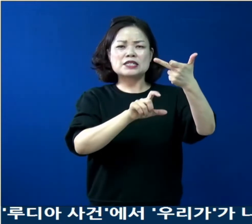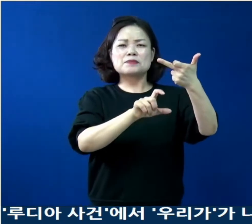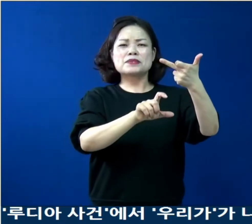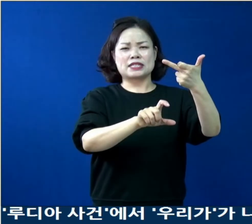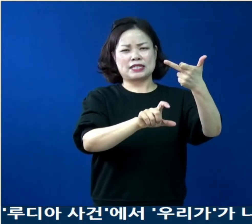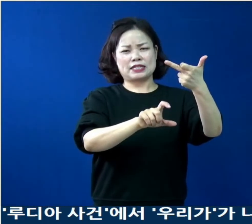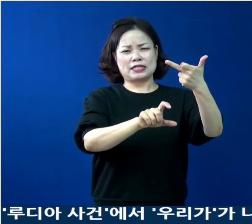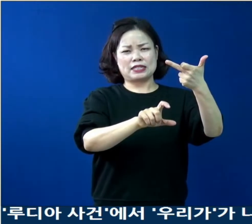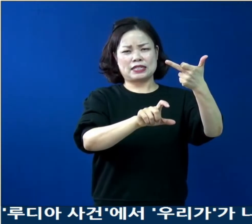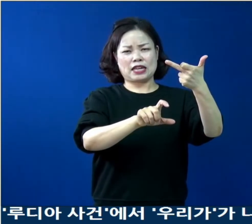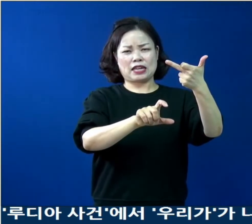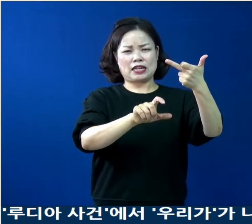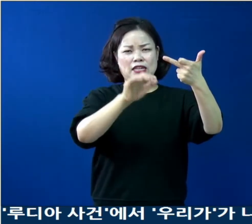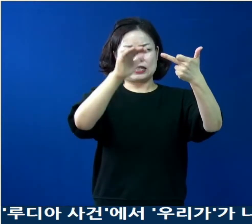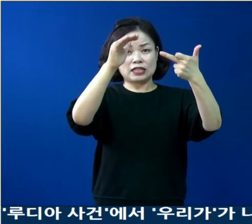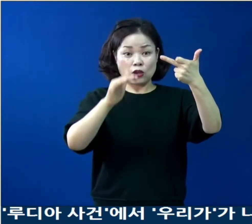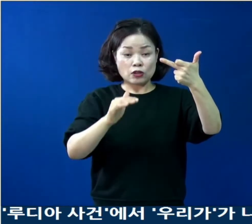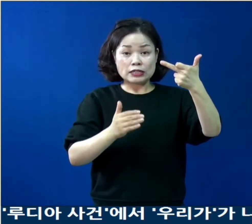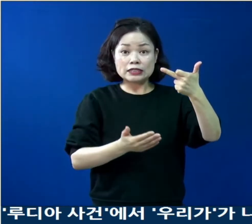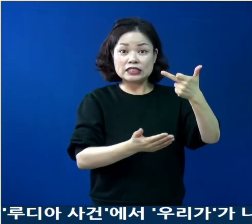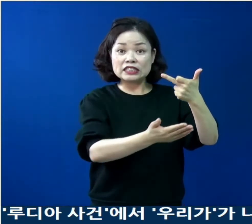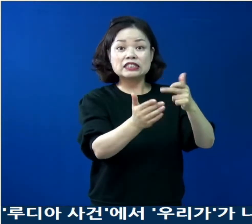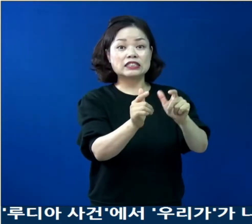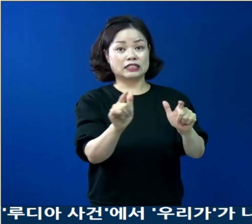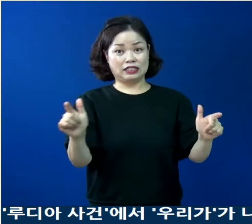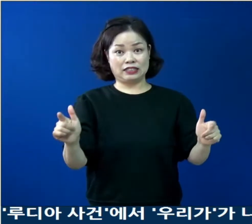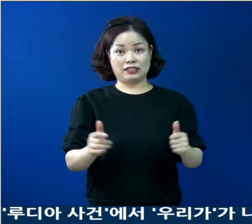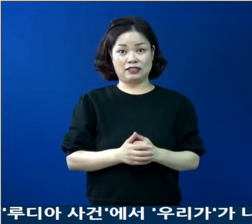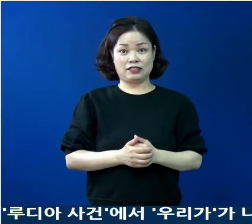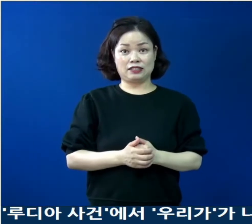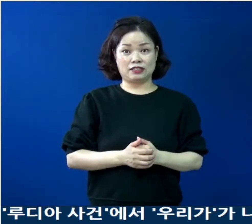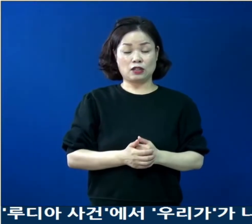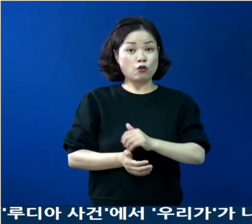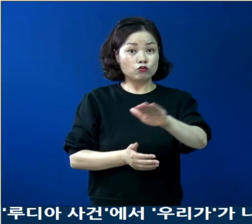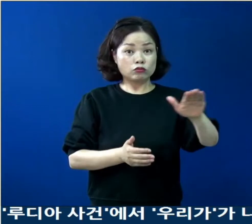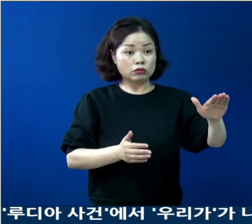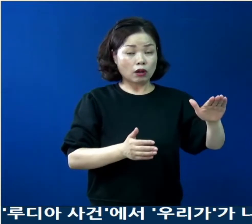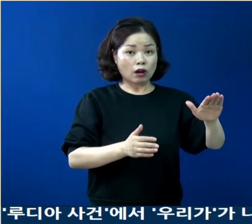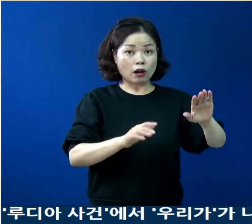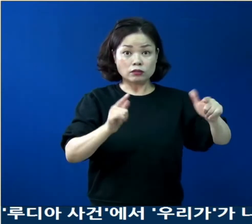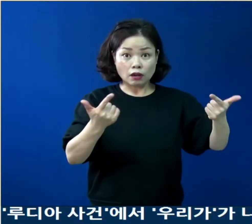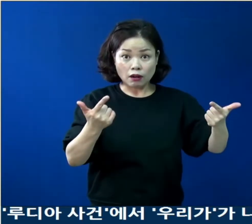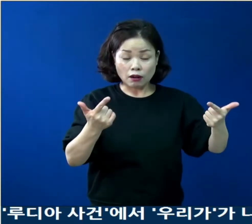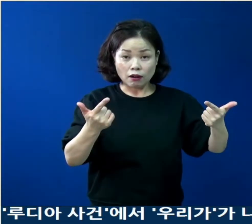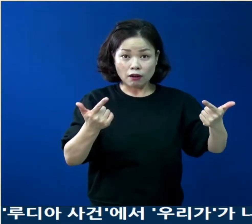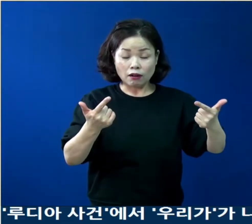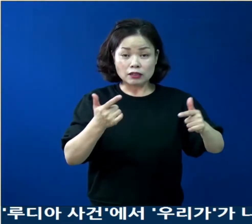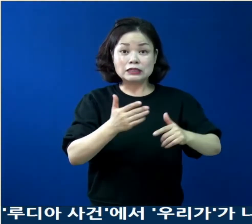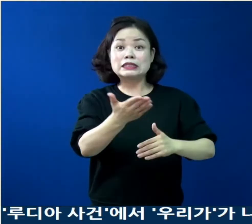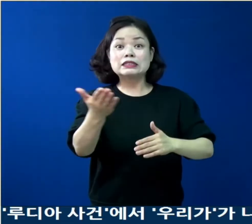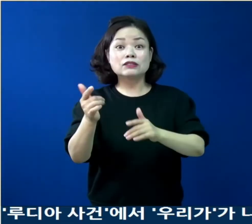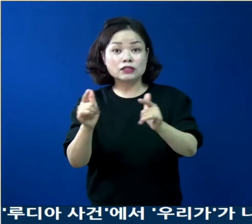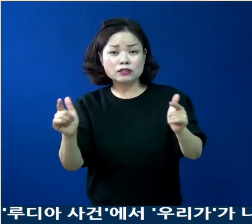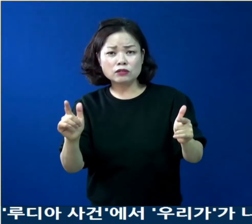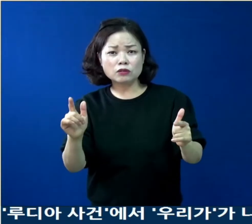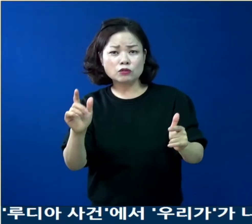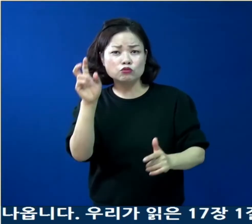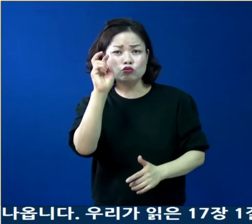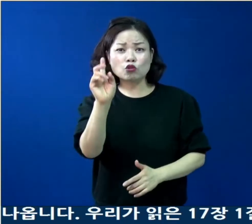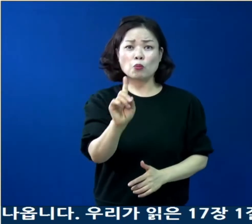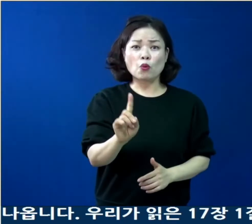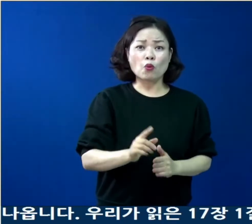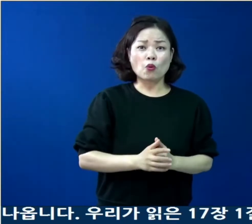17장에 가면 그들이 이렇게 돼요. 그들이 우리가가 빠져나가요. 그러면 어떤 추정을 해볼 수